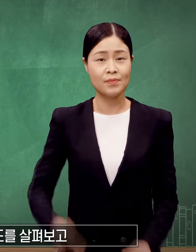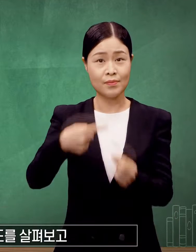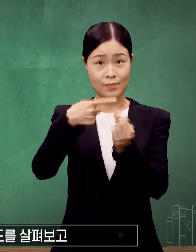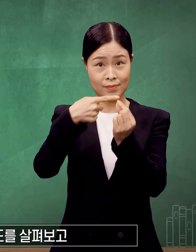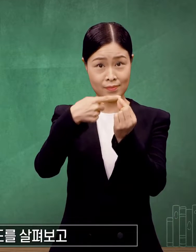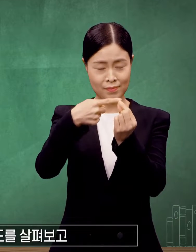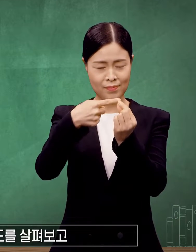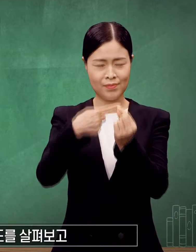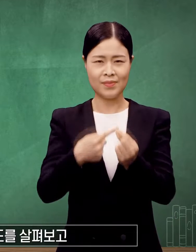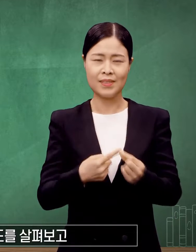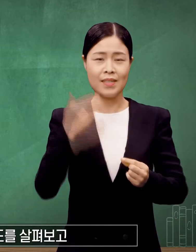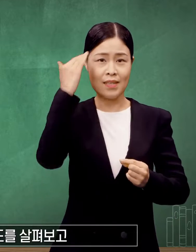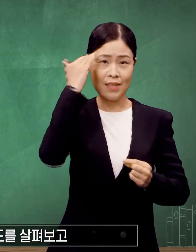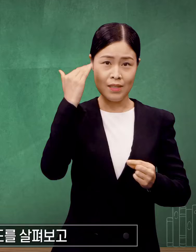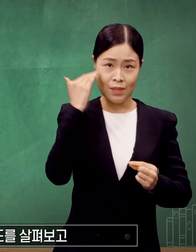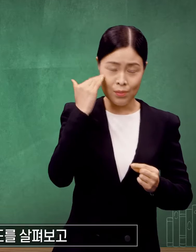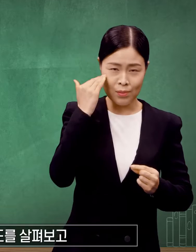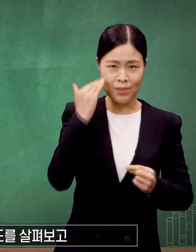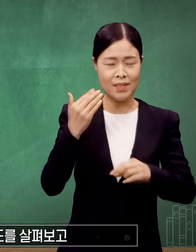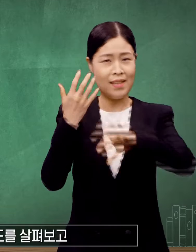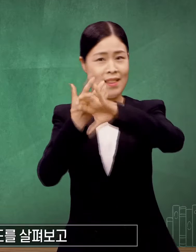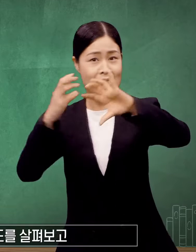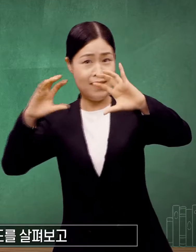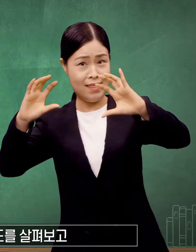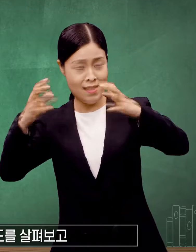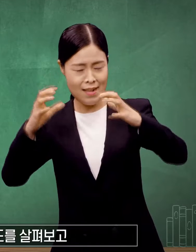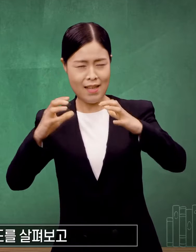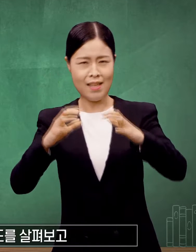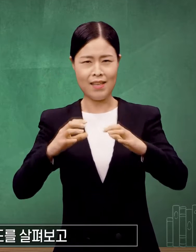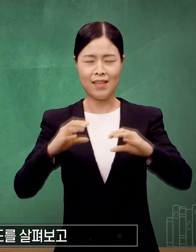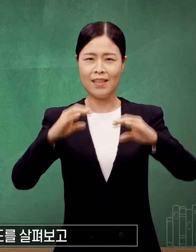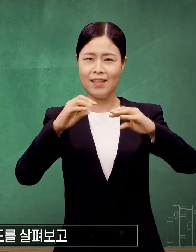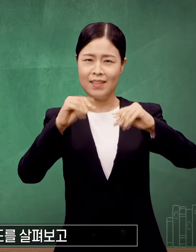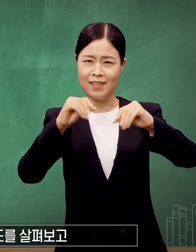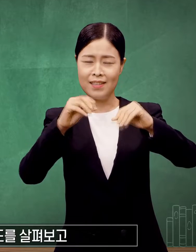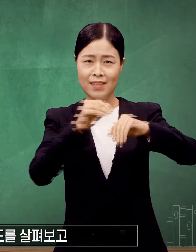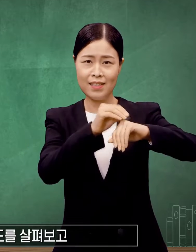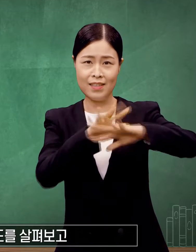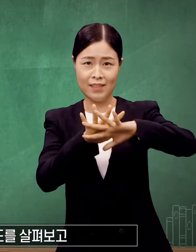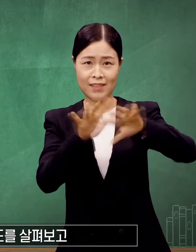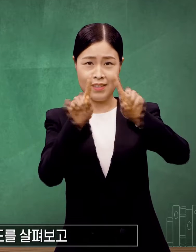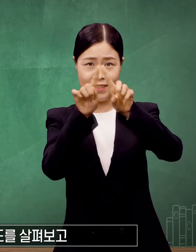첫째, 국내외 고지도를 살펴보고